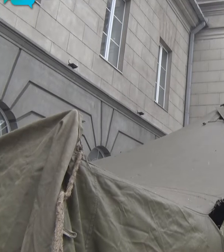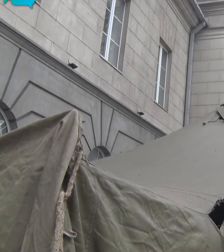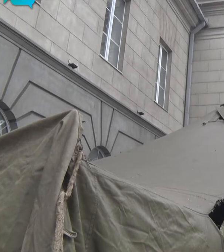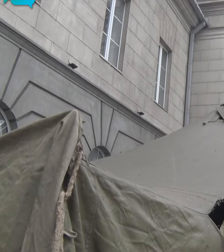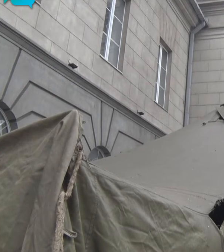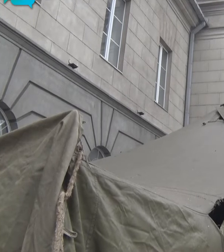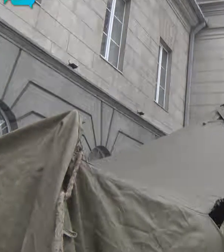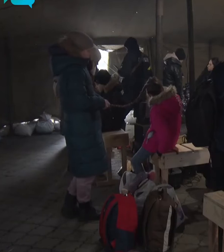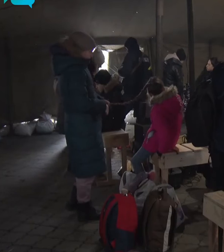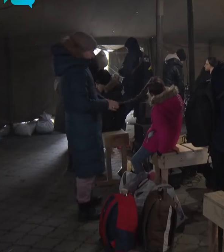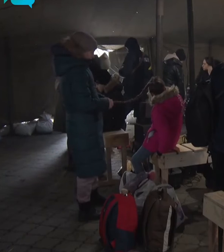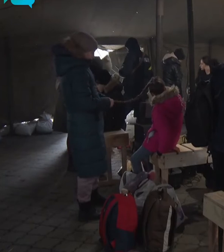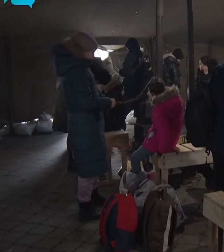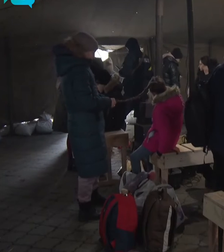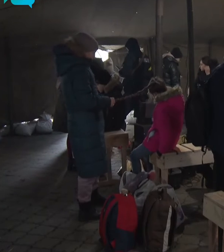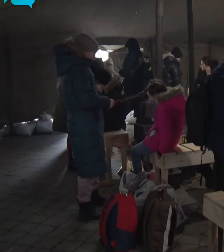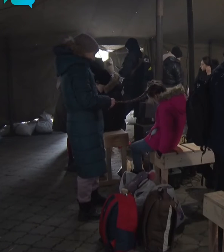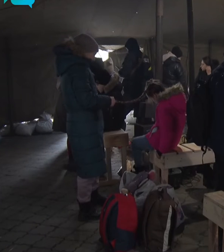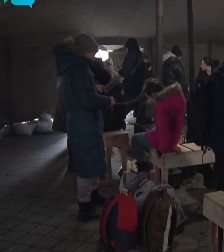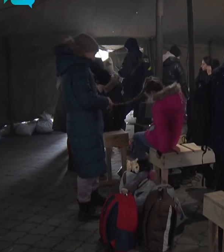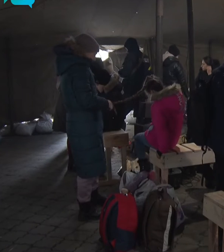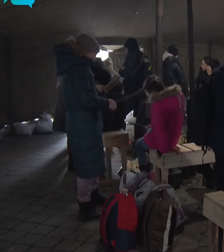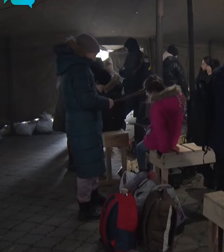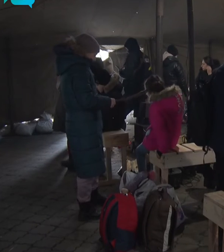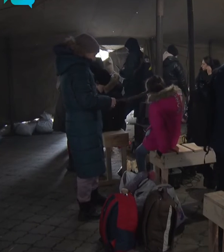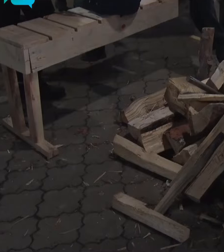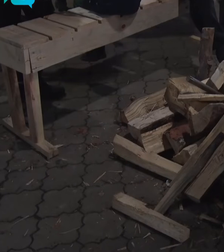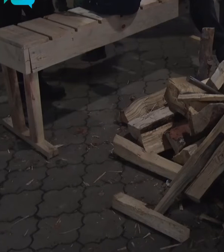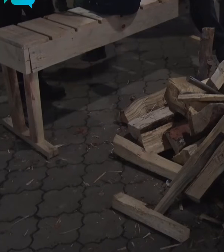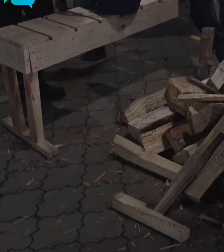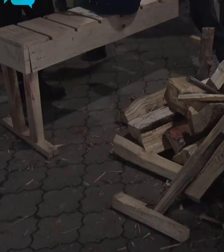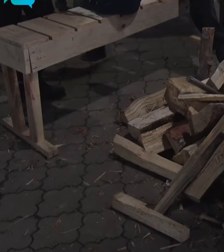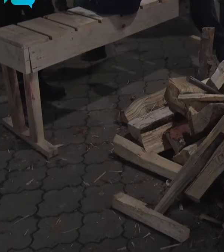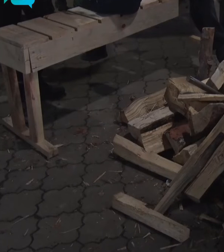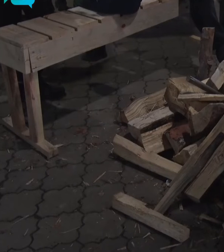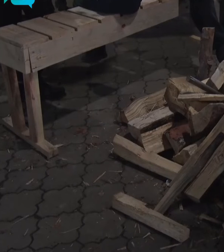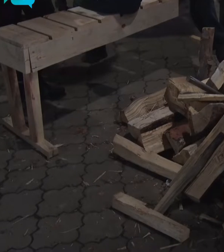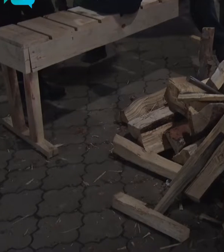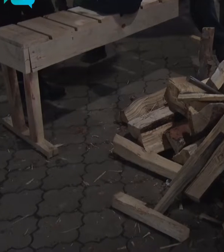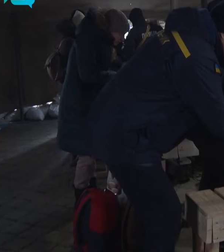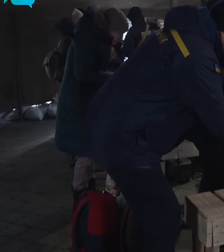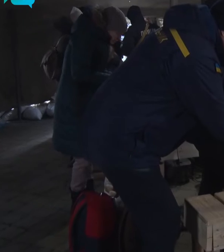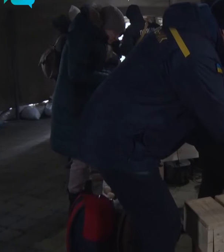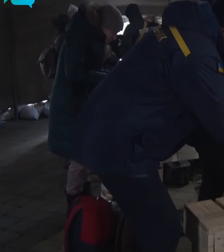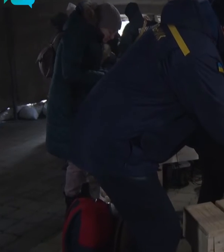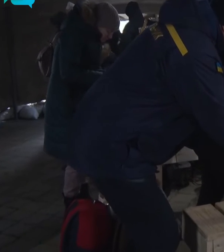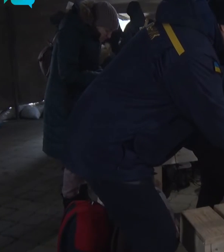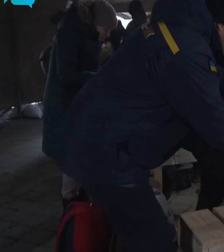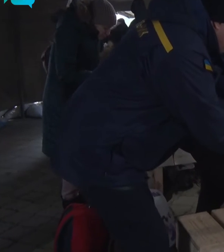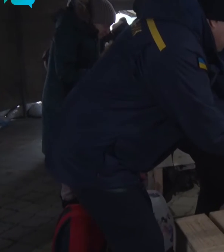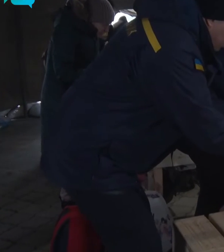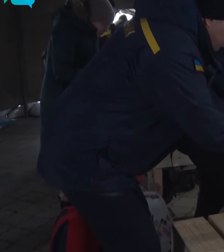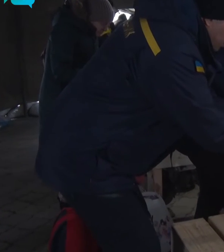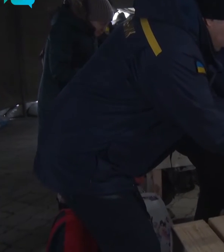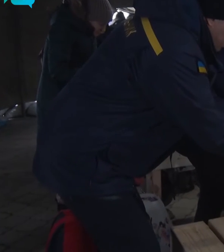планується відправлення 5 потягів. За необхідності їхню кількість збільшуватимуть. Посадка на першій платформі, вихід до неї через західний